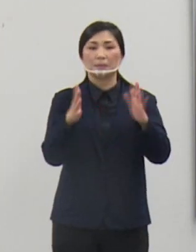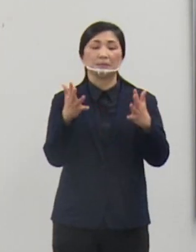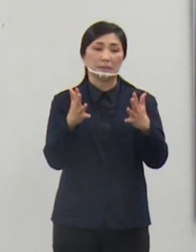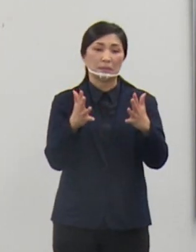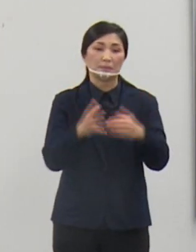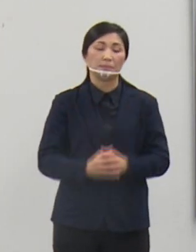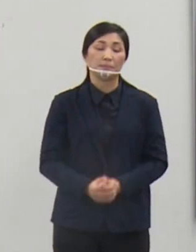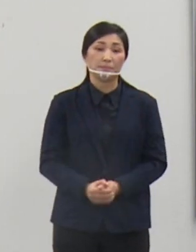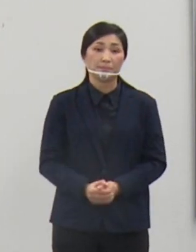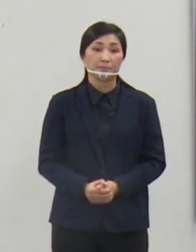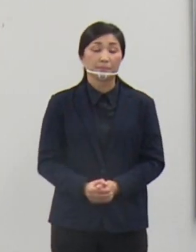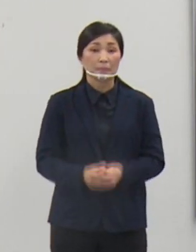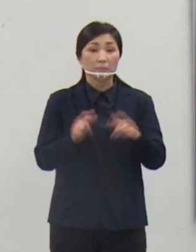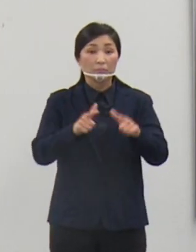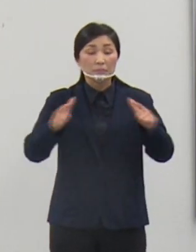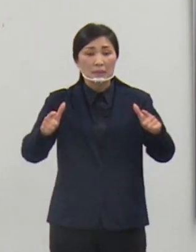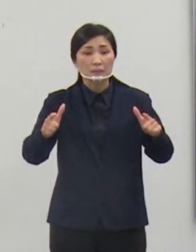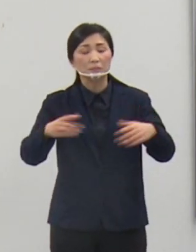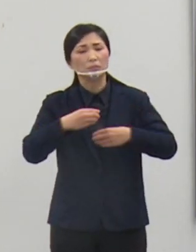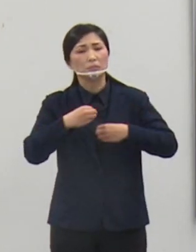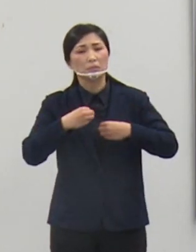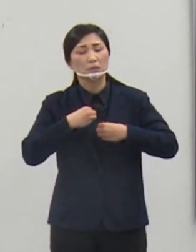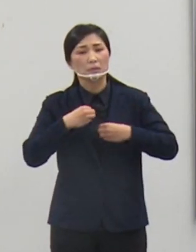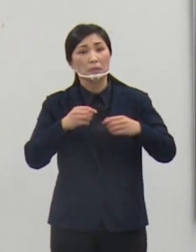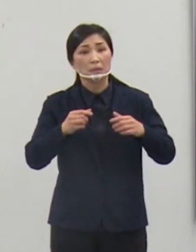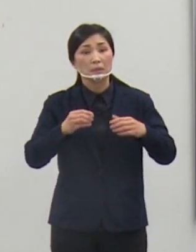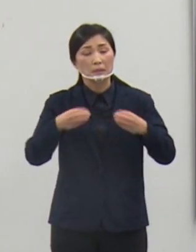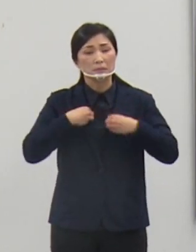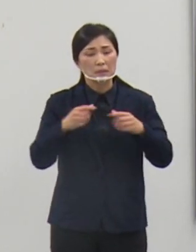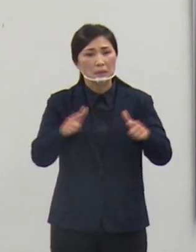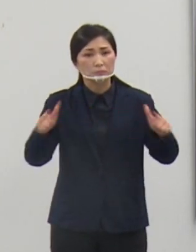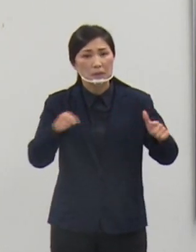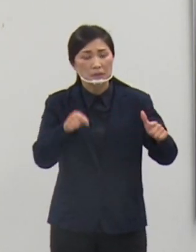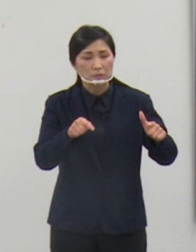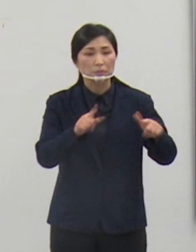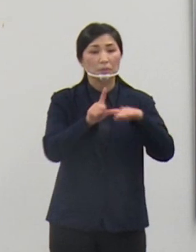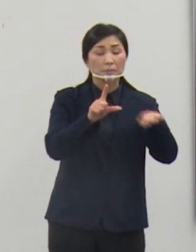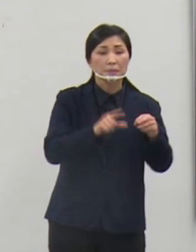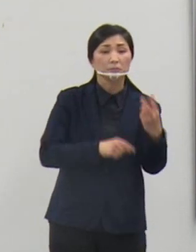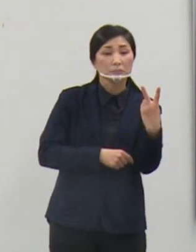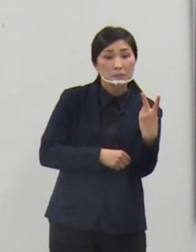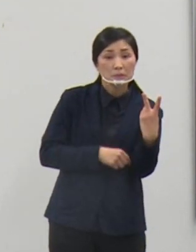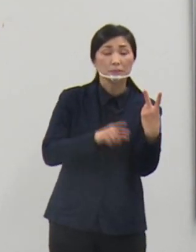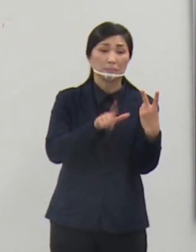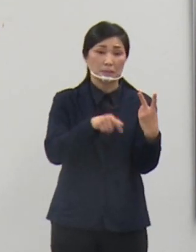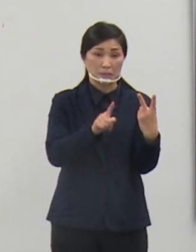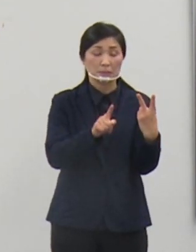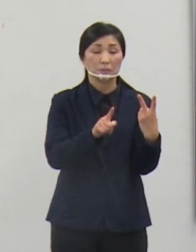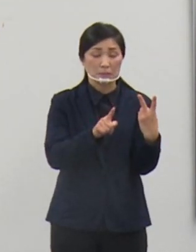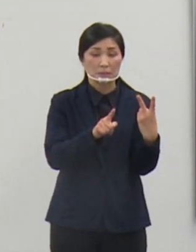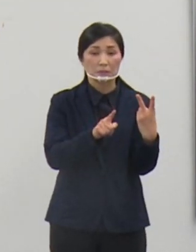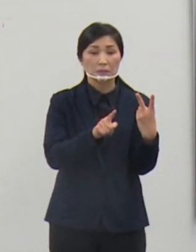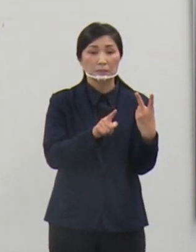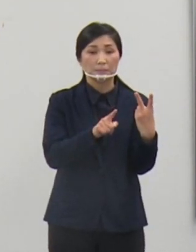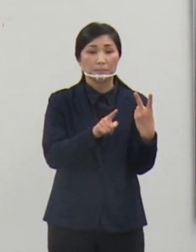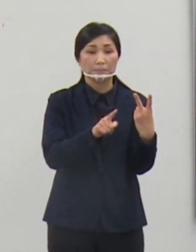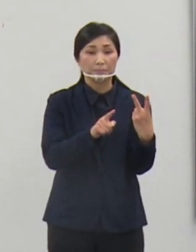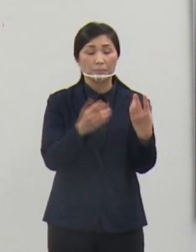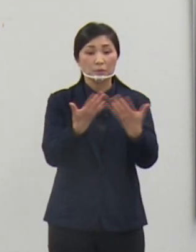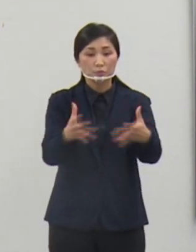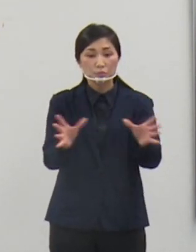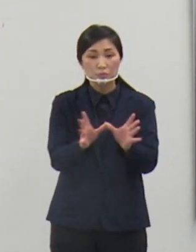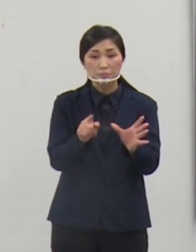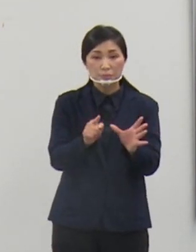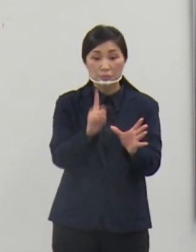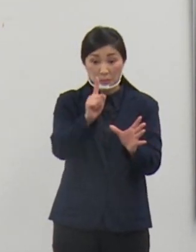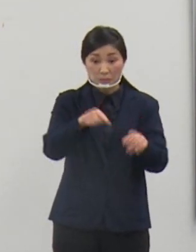で、感染拡大時レベル2以上の感染状況におきましては、同一グループの同一テーブル